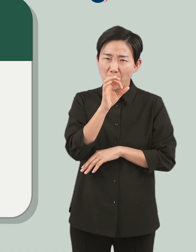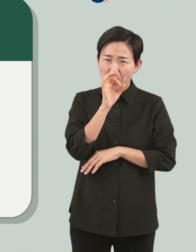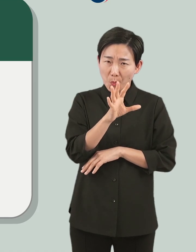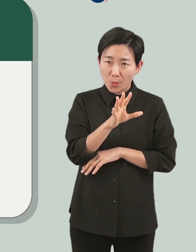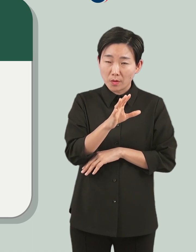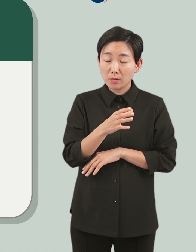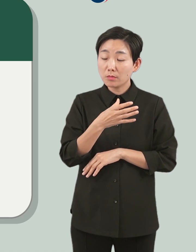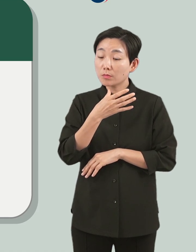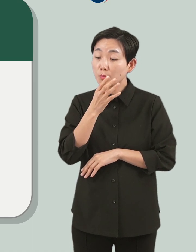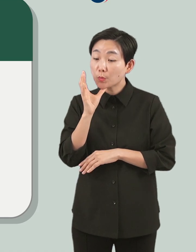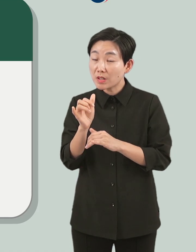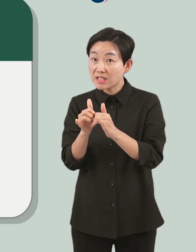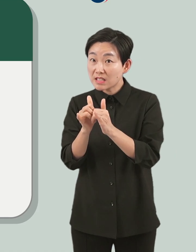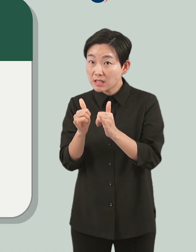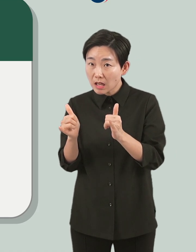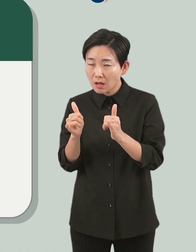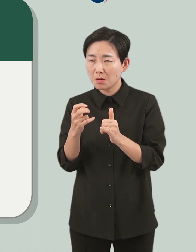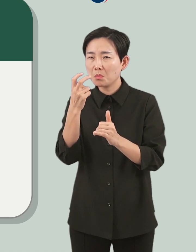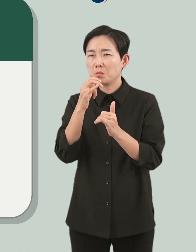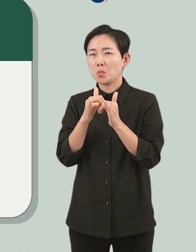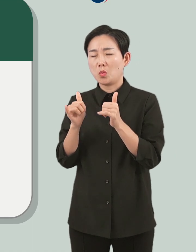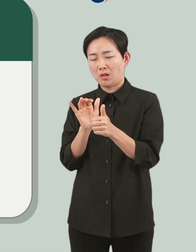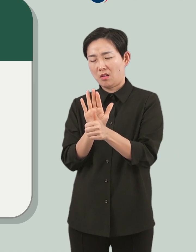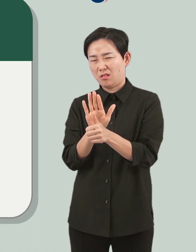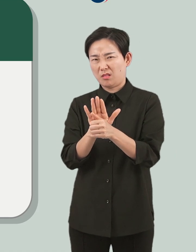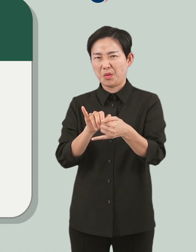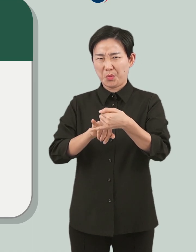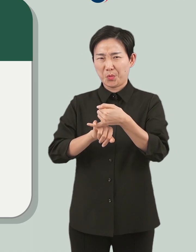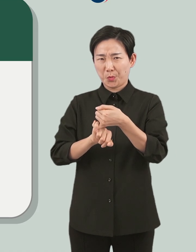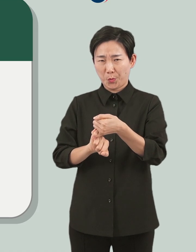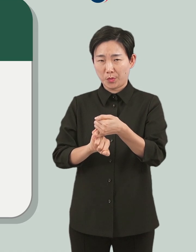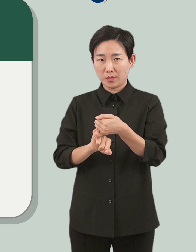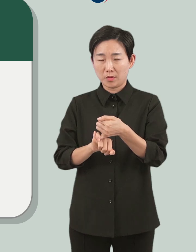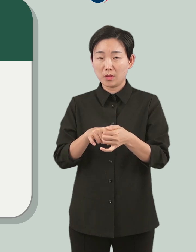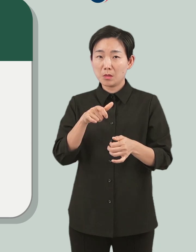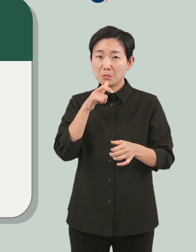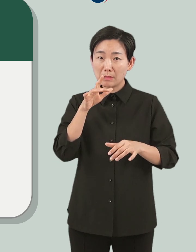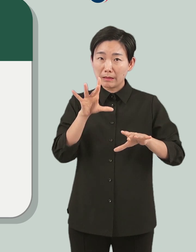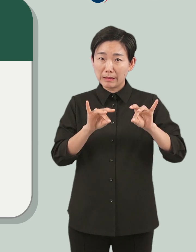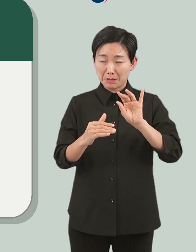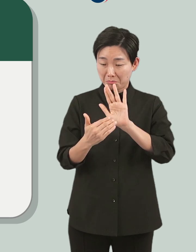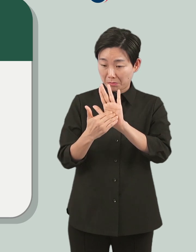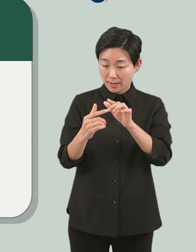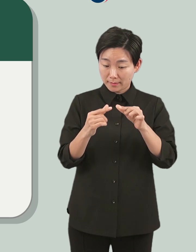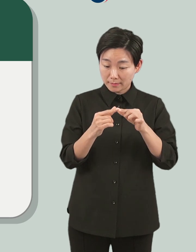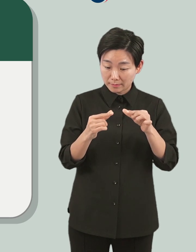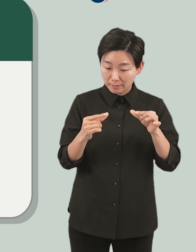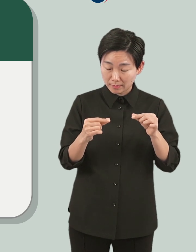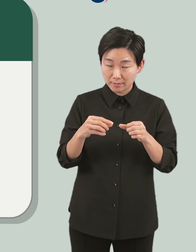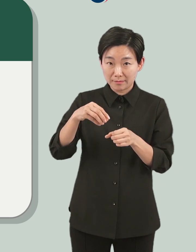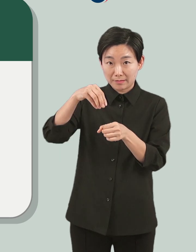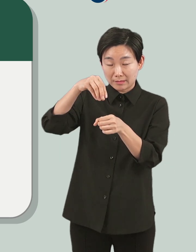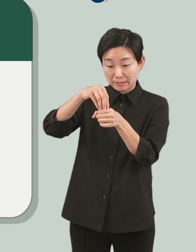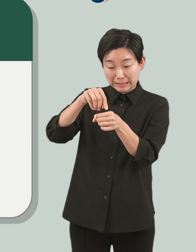보호자의 도움을 받아야 합니다. 방습제나 노즐캡 등 작은 부품은 어린이가 삼키지 않도록 주의합니다.